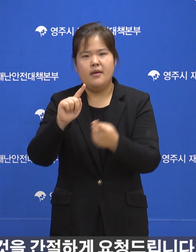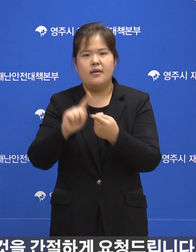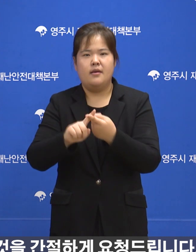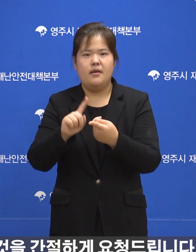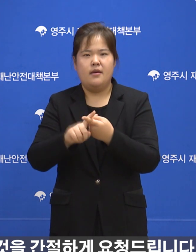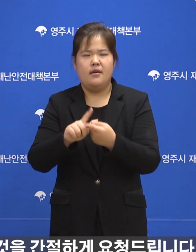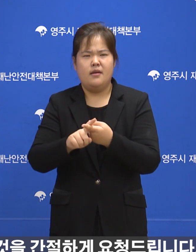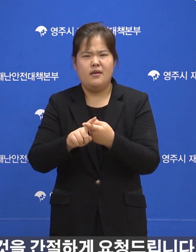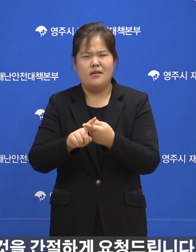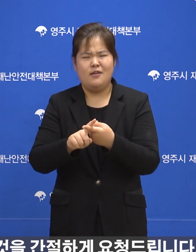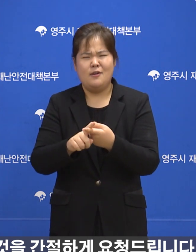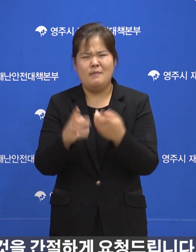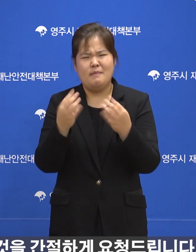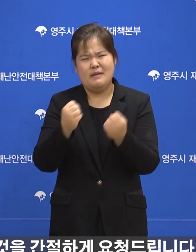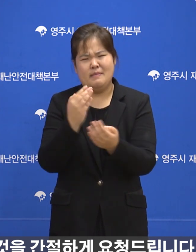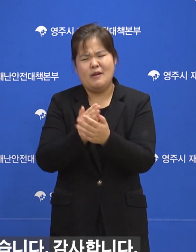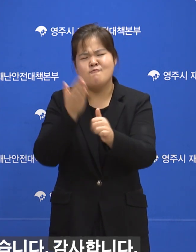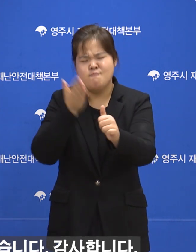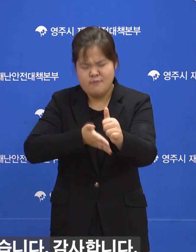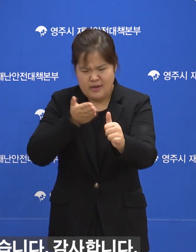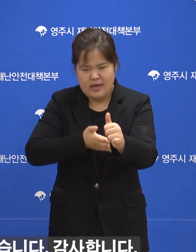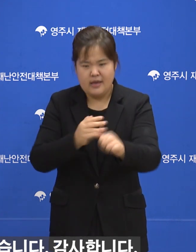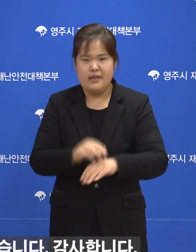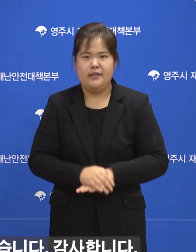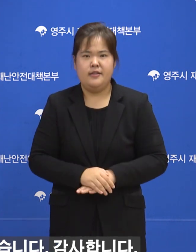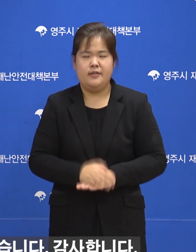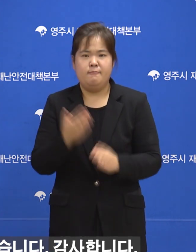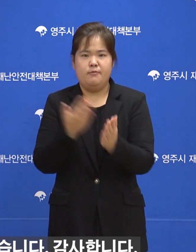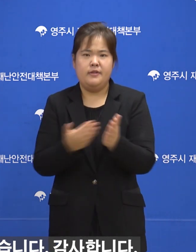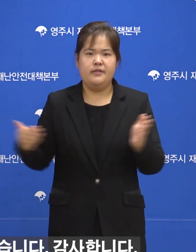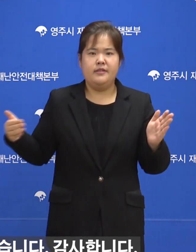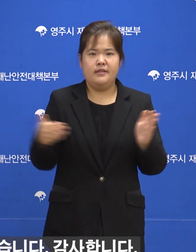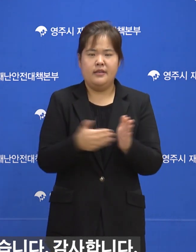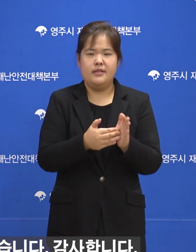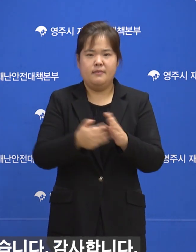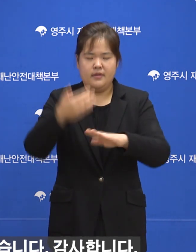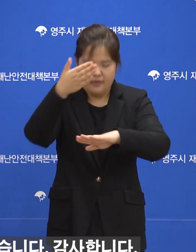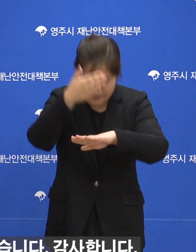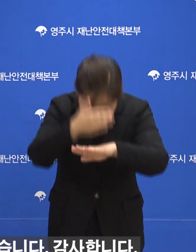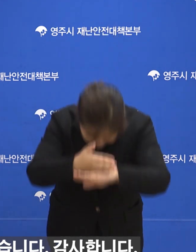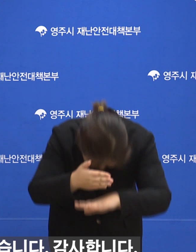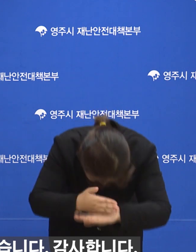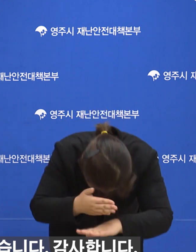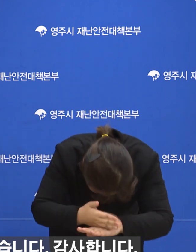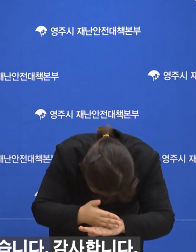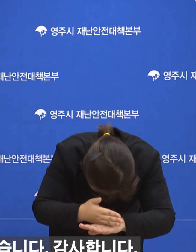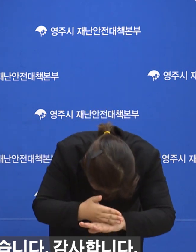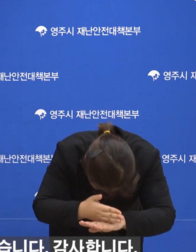것을 간절하게 요청드립니다. 이상으로 브리핑을 마치겠습니다. 감사합니다.